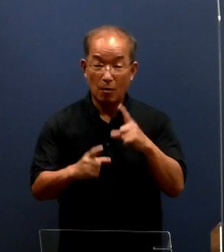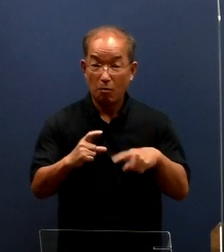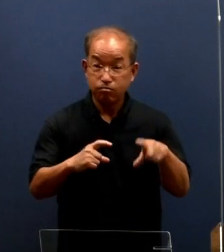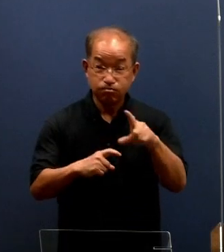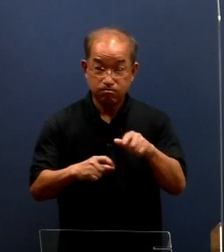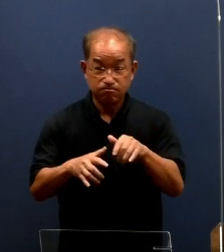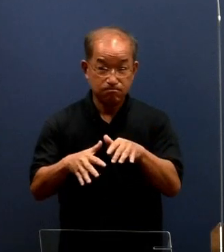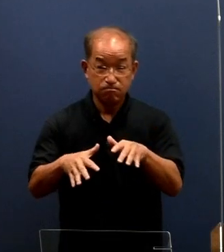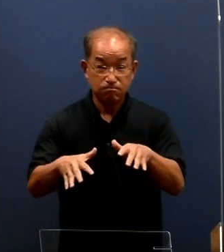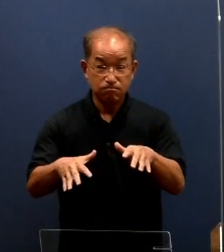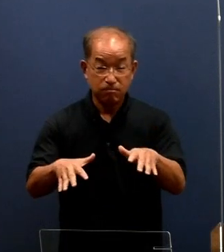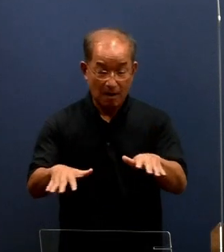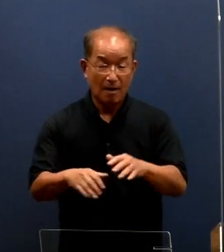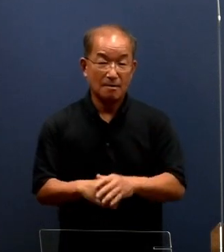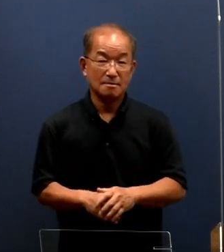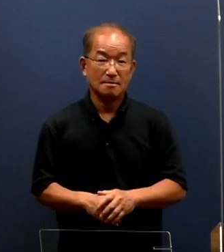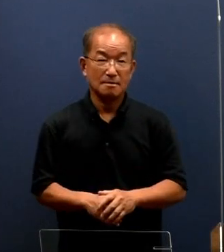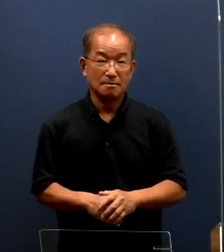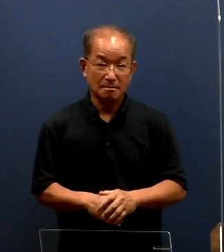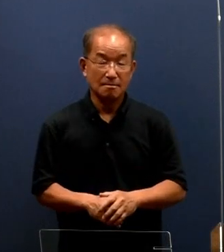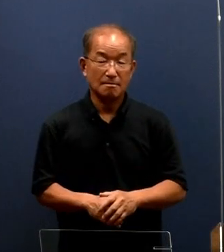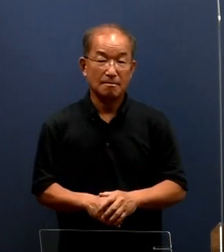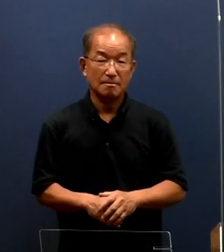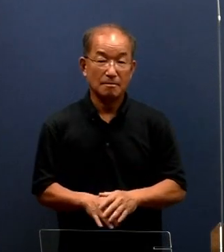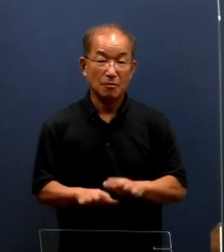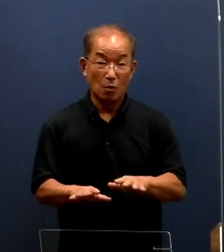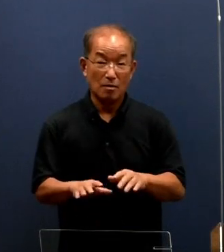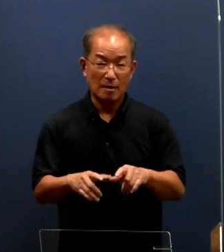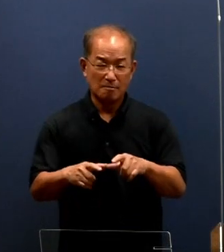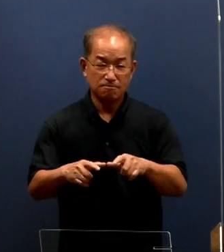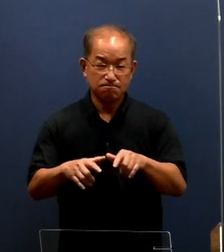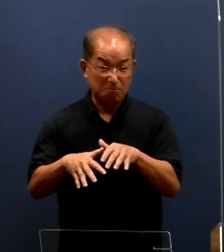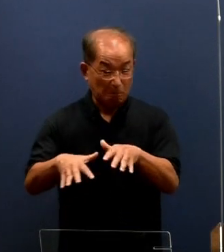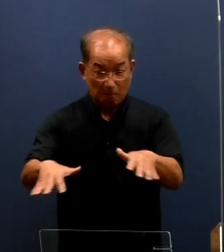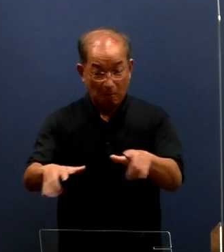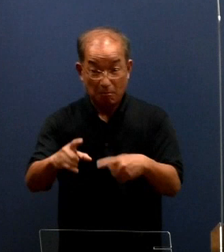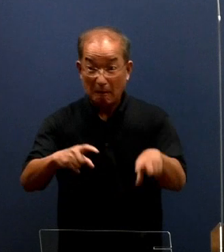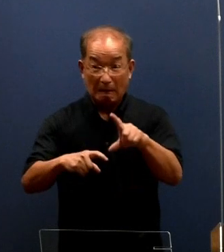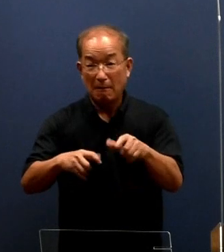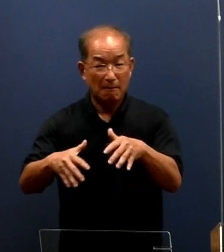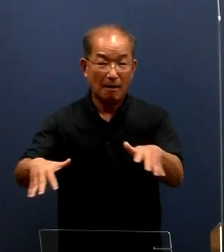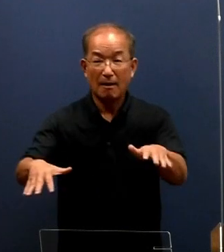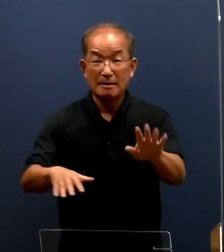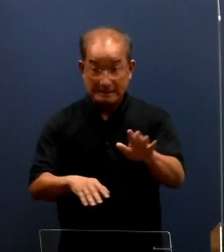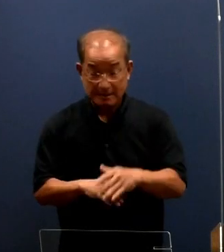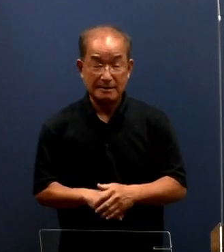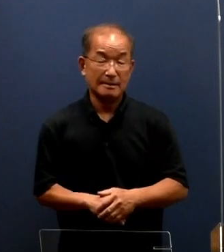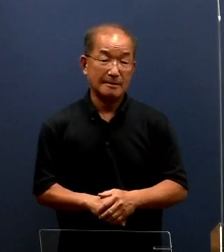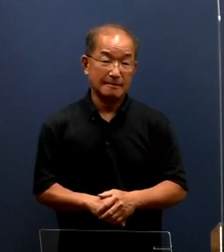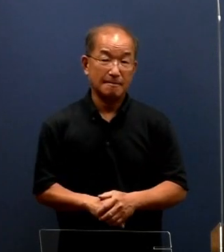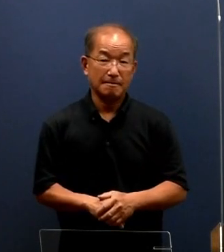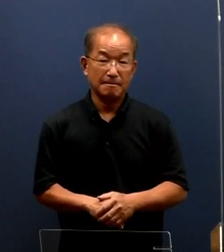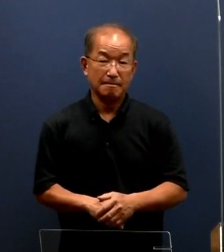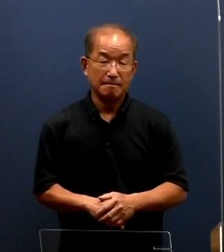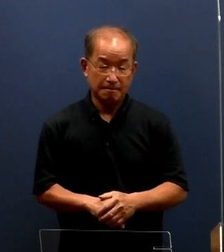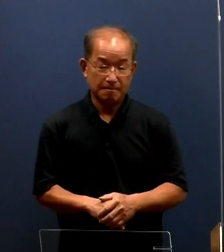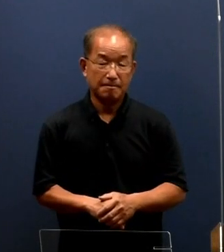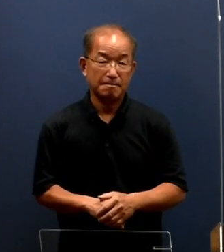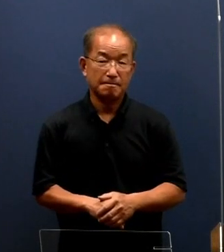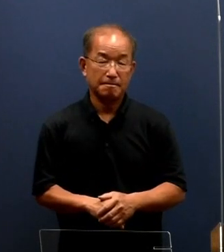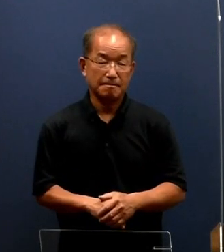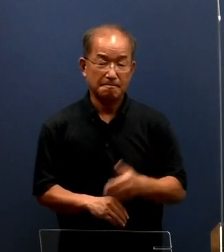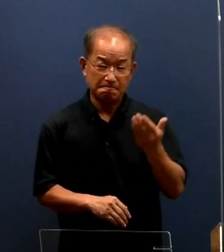回の感染拡大が6波の何倍ですからね、まあ、200だった数字が今、1600、だから8倍ぐら